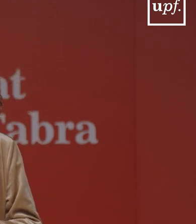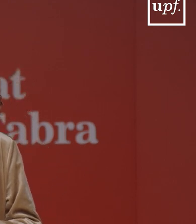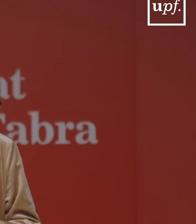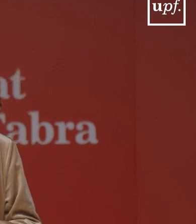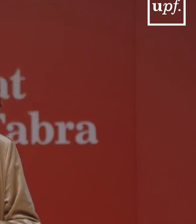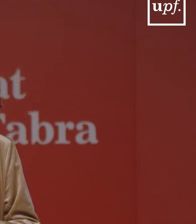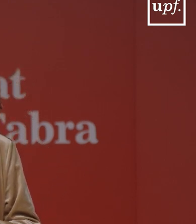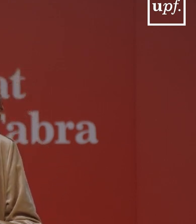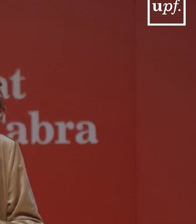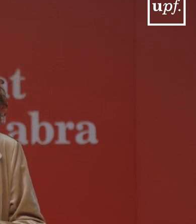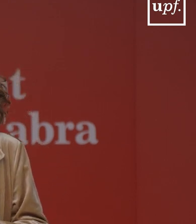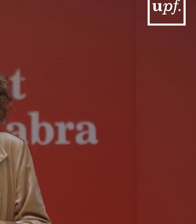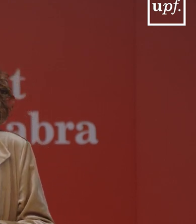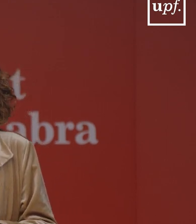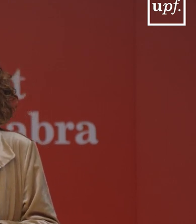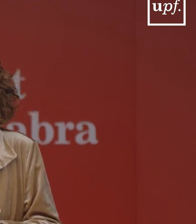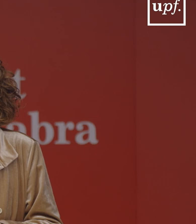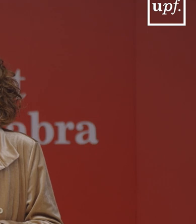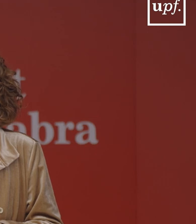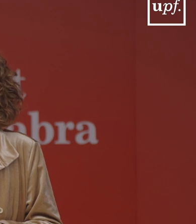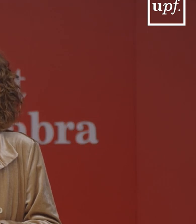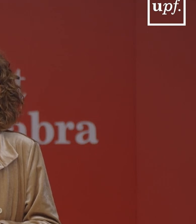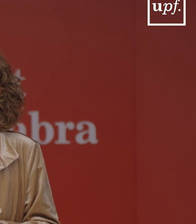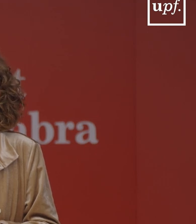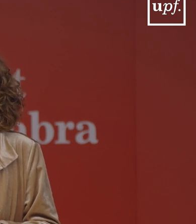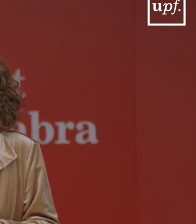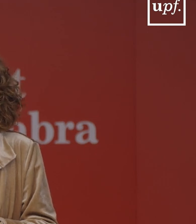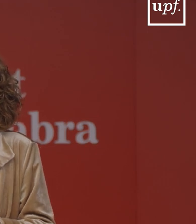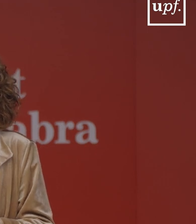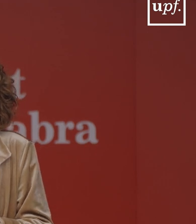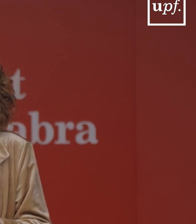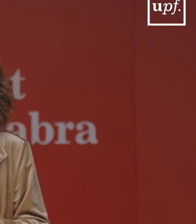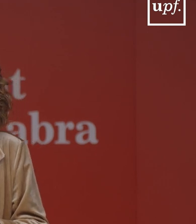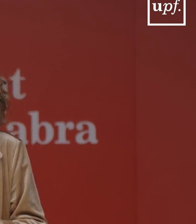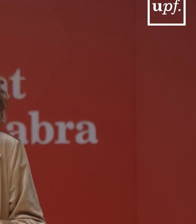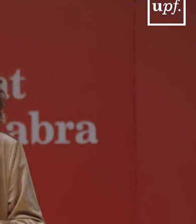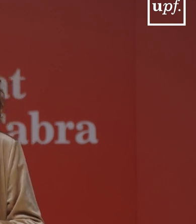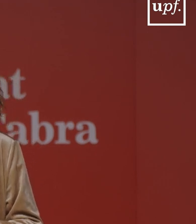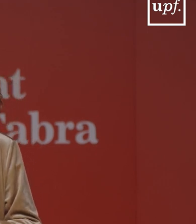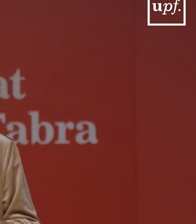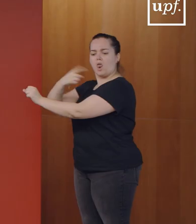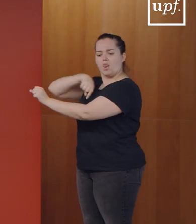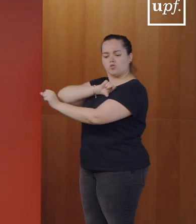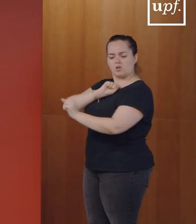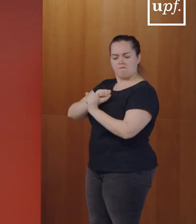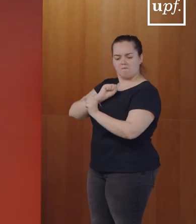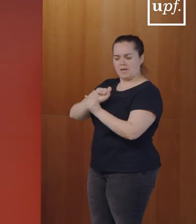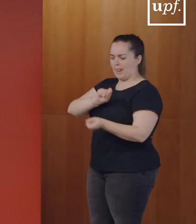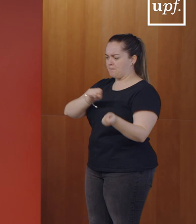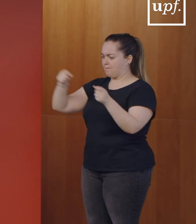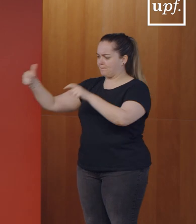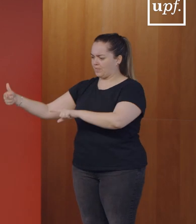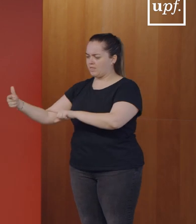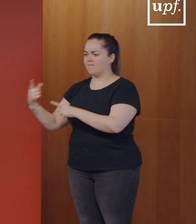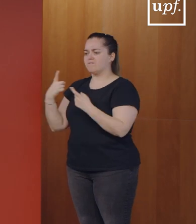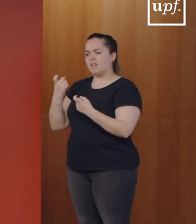2023-2024 ha de ser un curs de veritable canvi en la intensificació de la recerca i el reforç del seu impacte social. Ens toca pensar